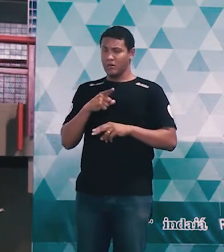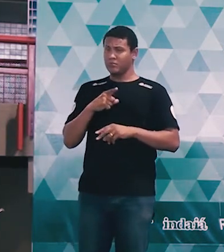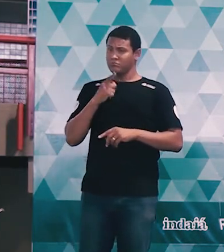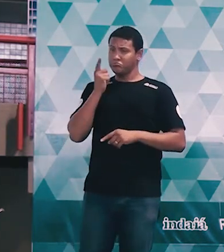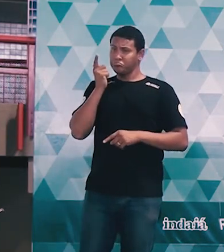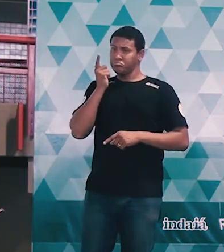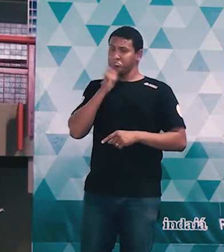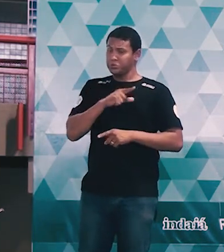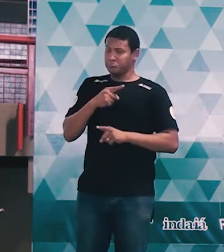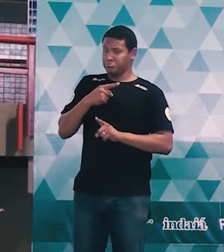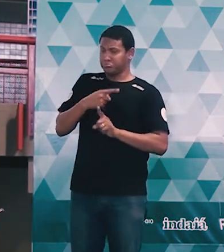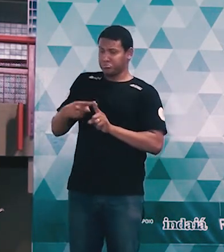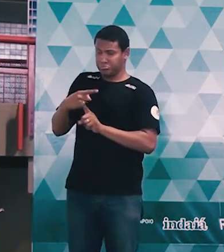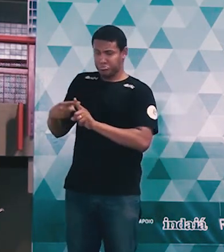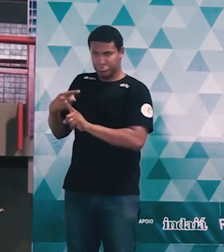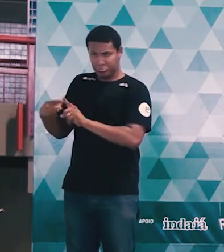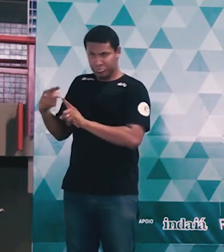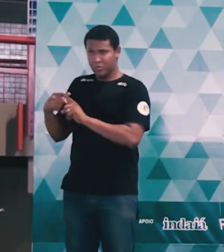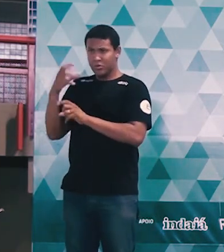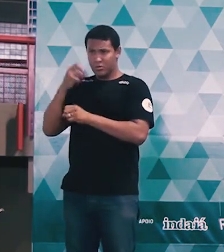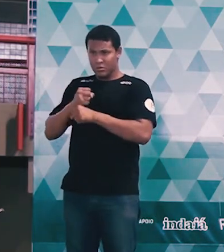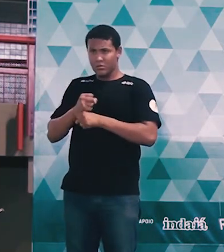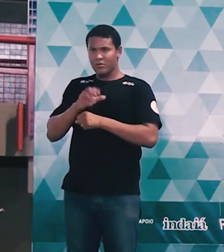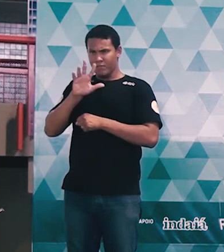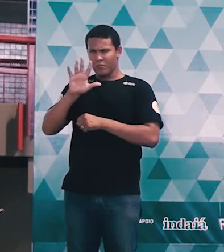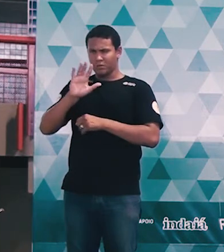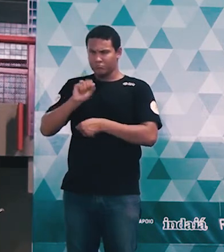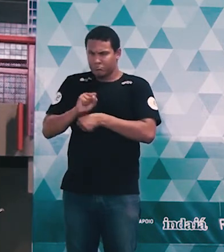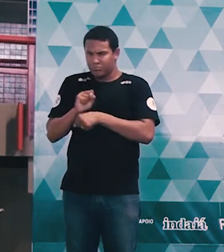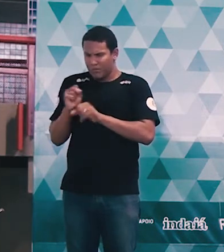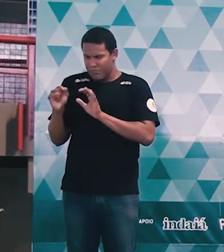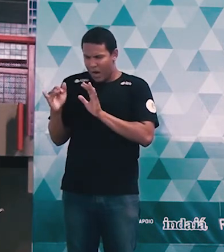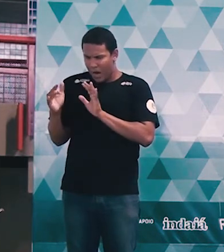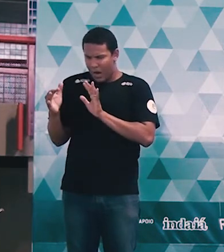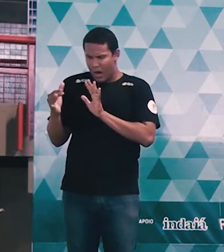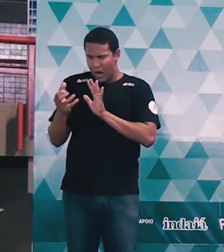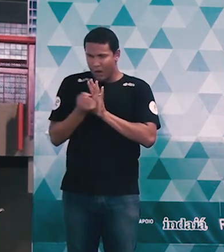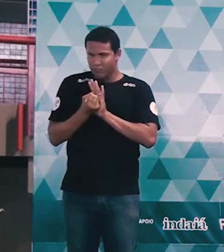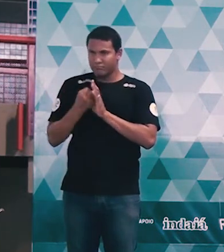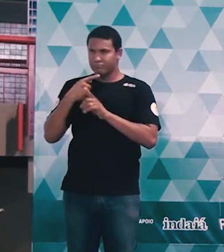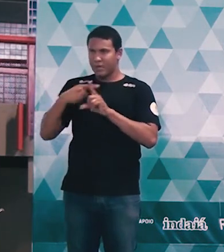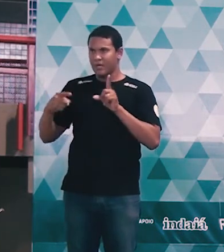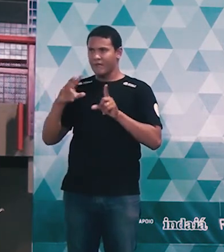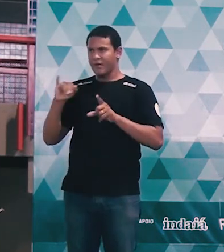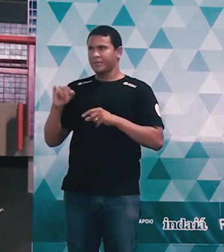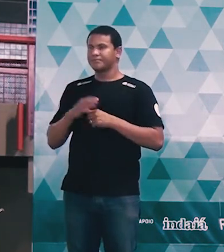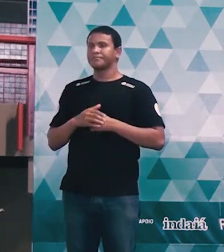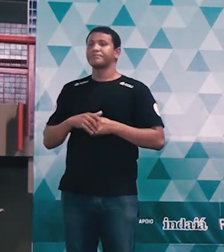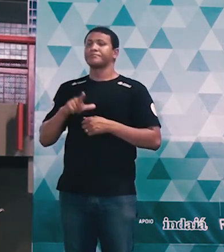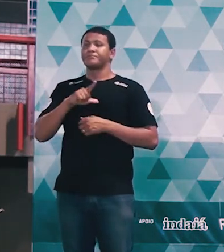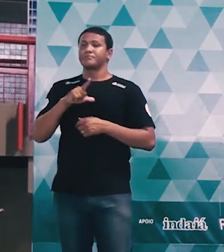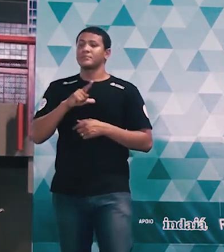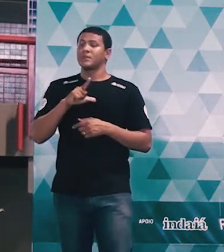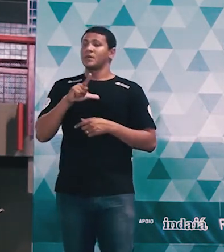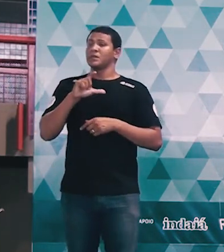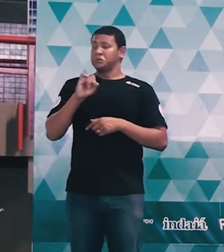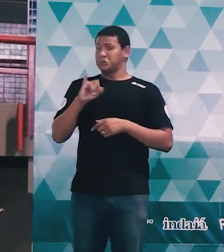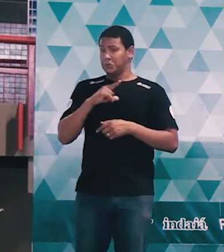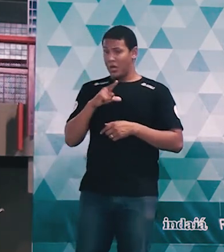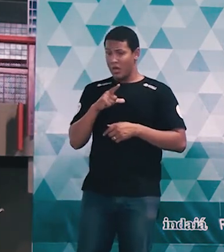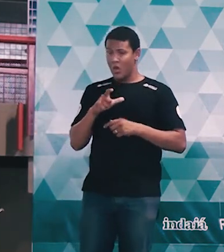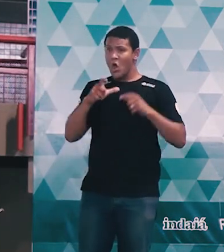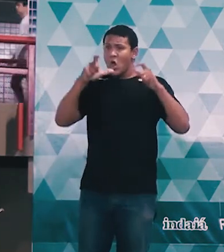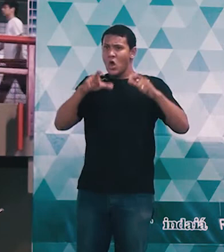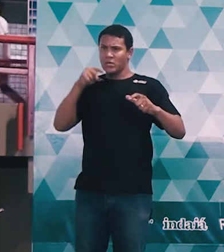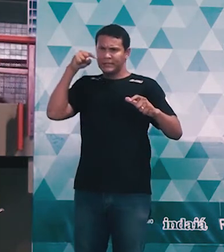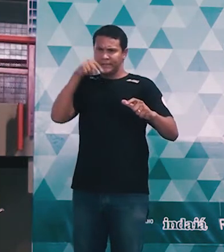da média, tá certo? Vou daqui a pouco fazer a média. Quando você tiver uma região onde a quantidade de casos estiver